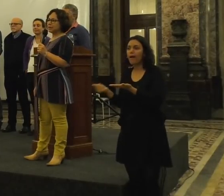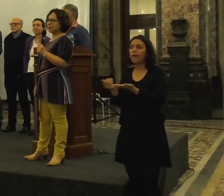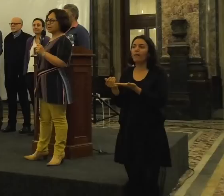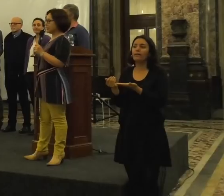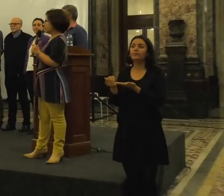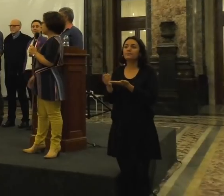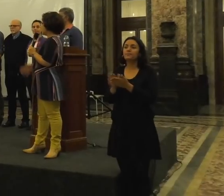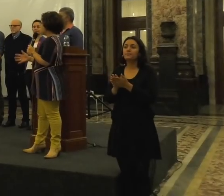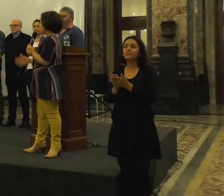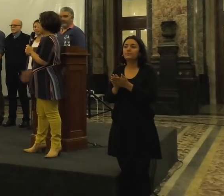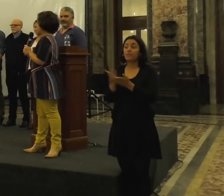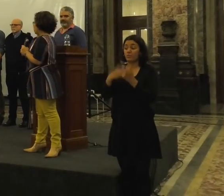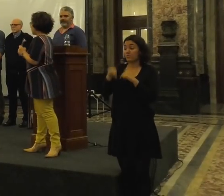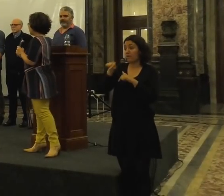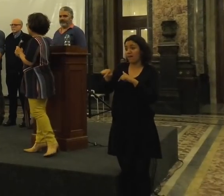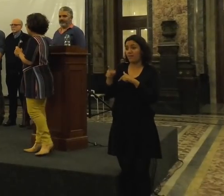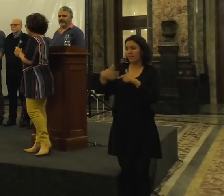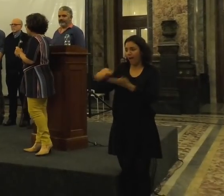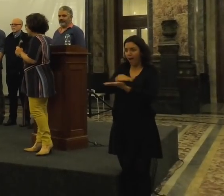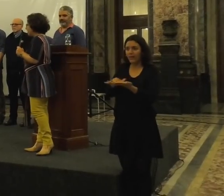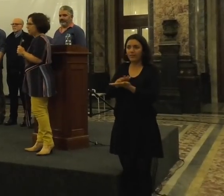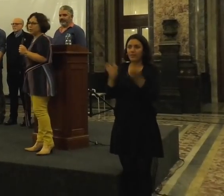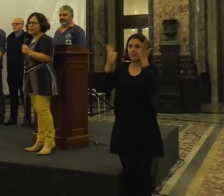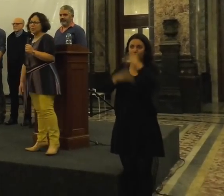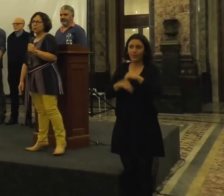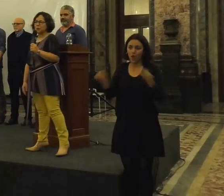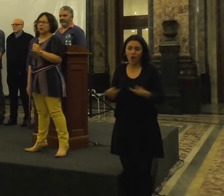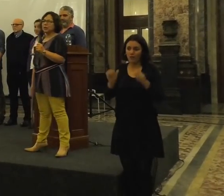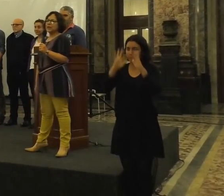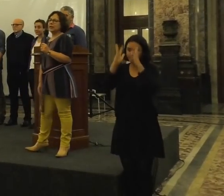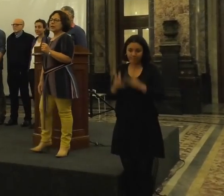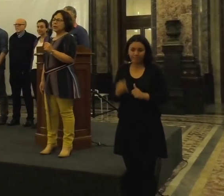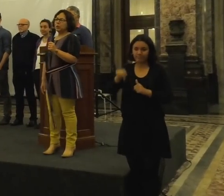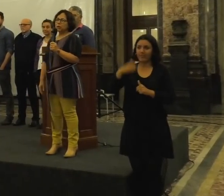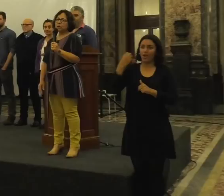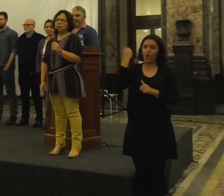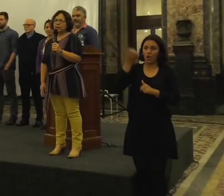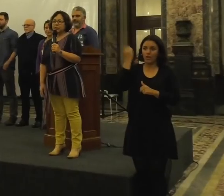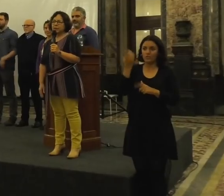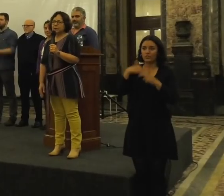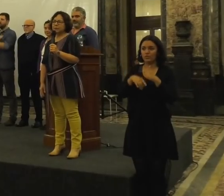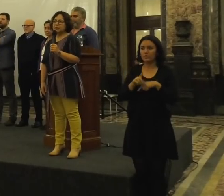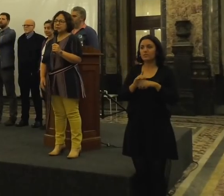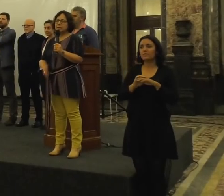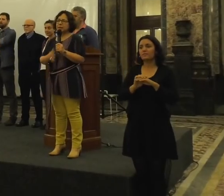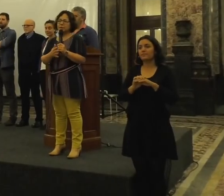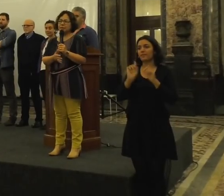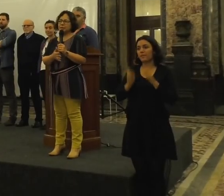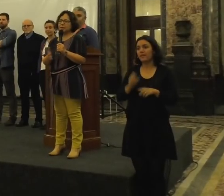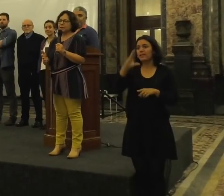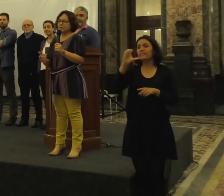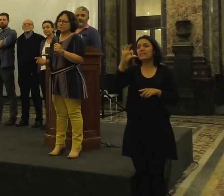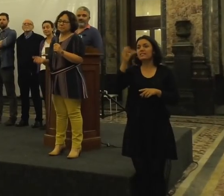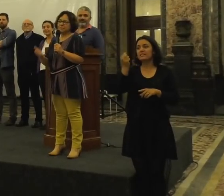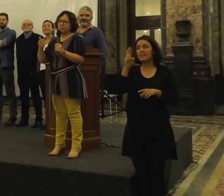básicamente, que sin esa sección no hubiéramos tenido nada de lo que tenemos hoy. Y bueno, César,